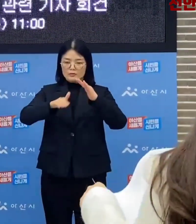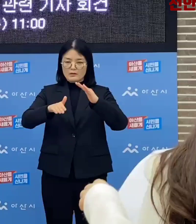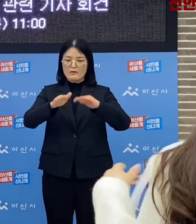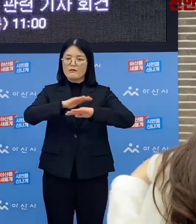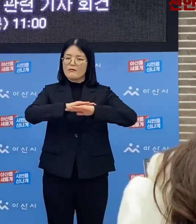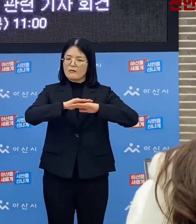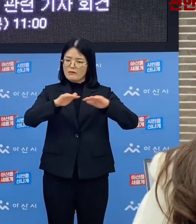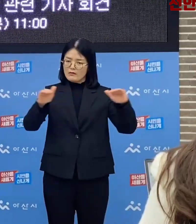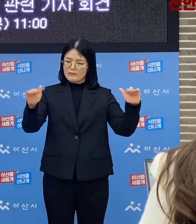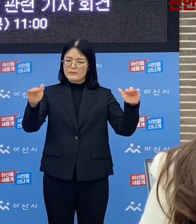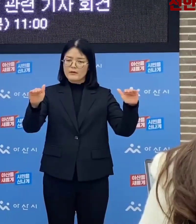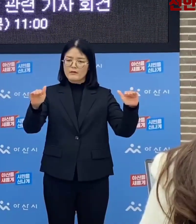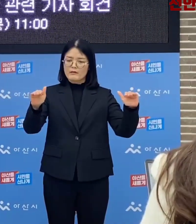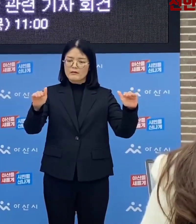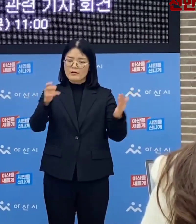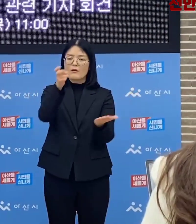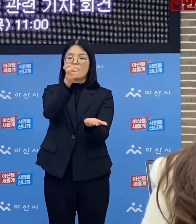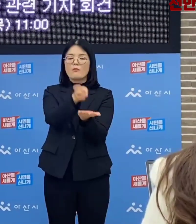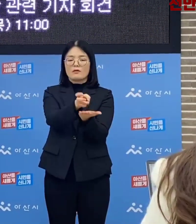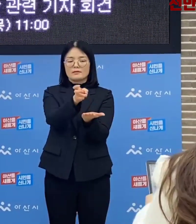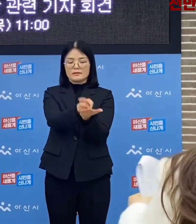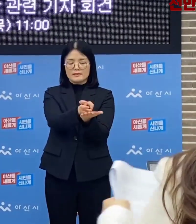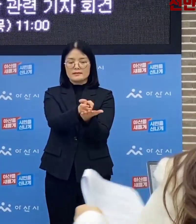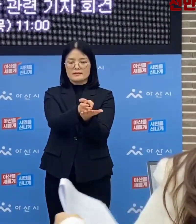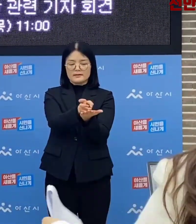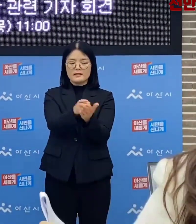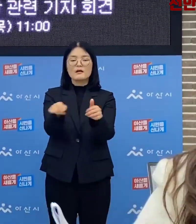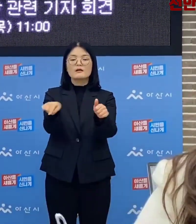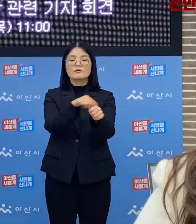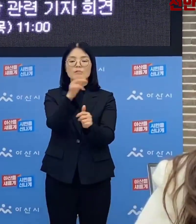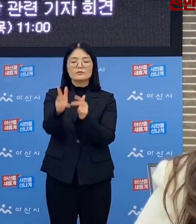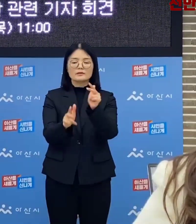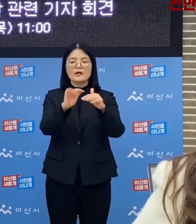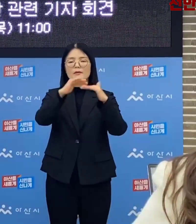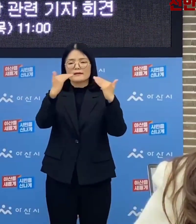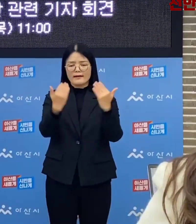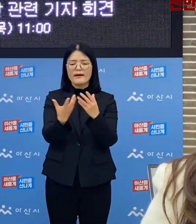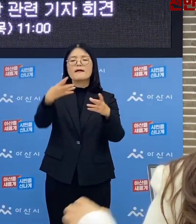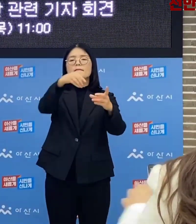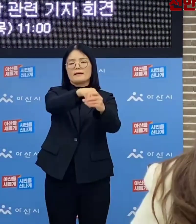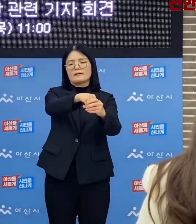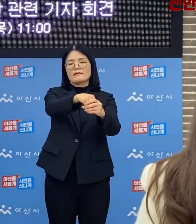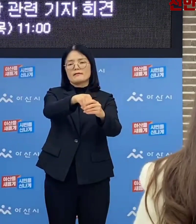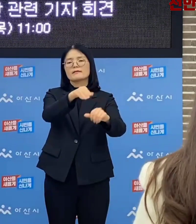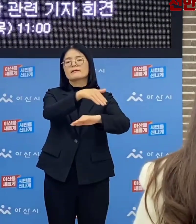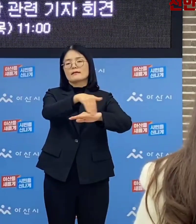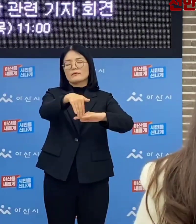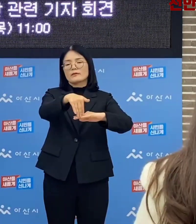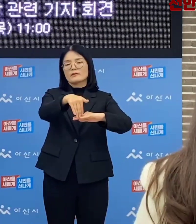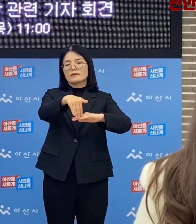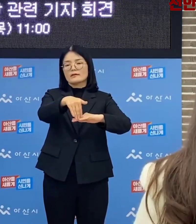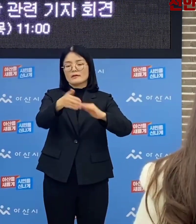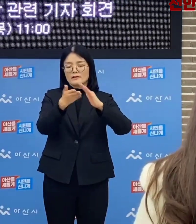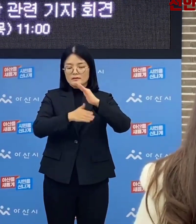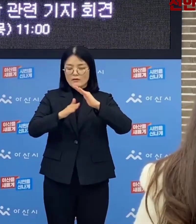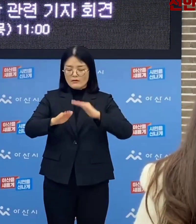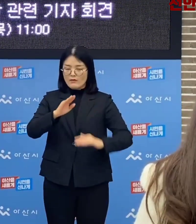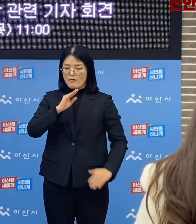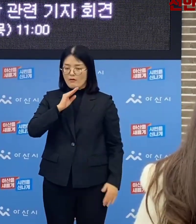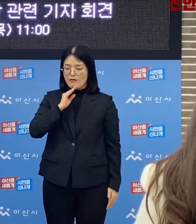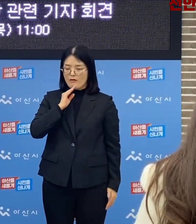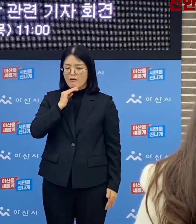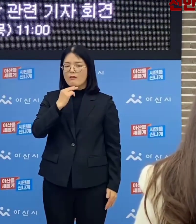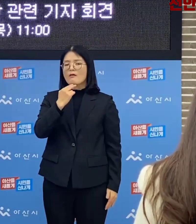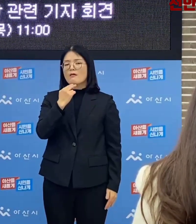원칙이 교육사업 전반에도 적용되도록 할 것입니다. 정의롭지 않은 것을 눈감아주는